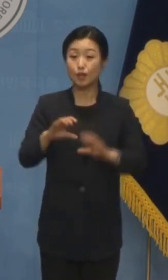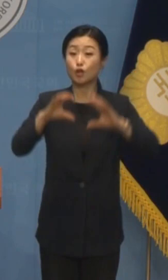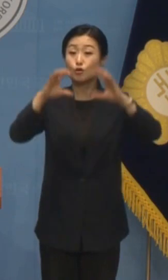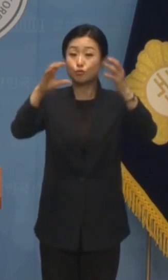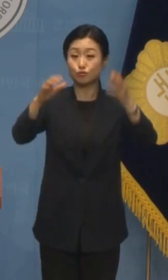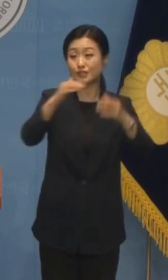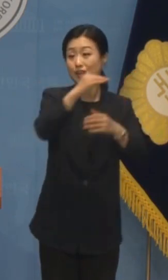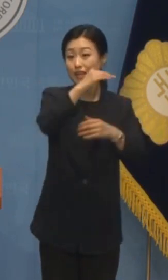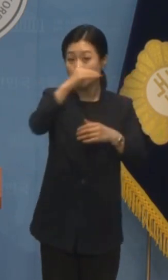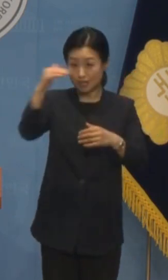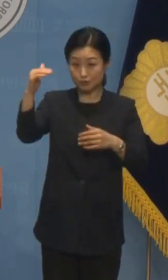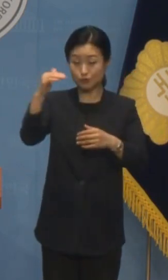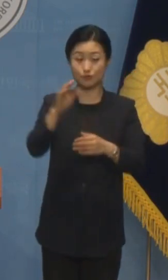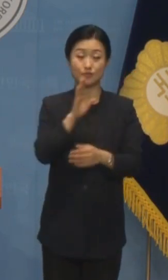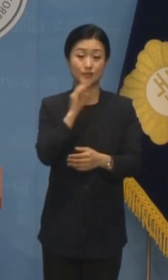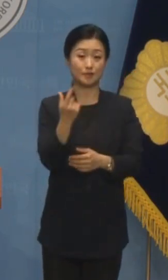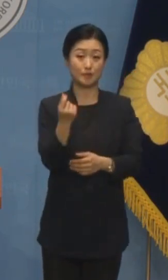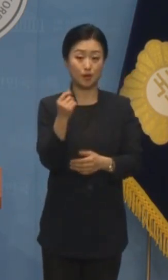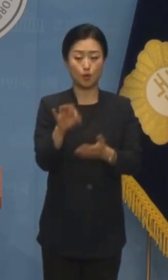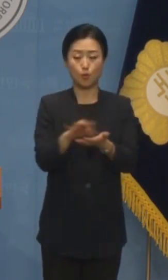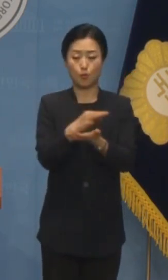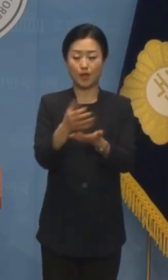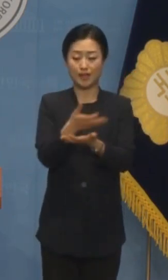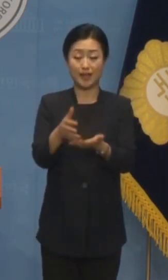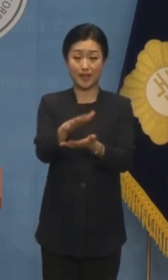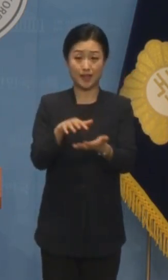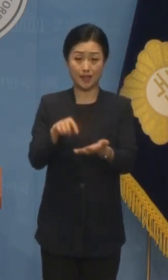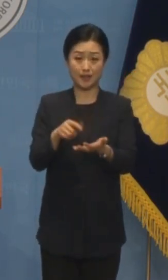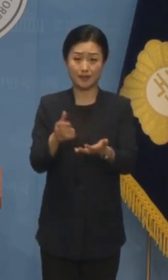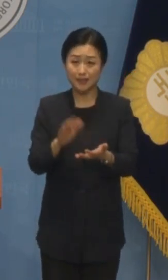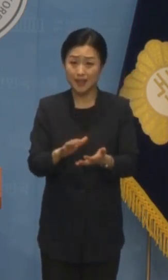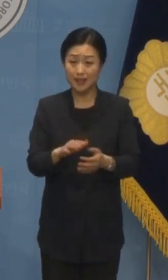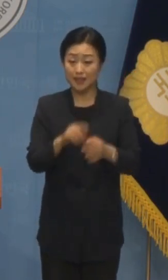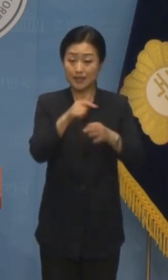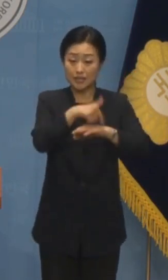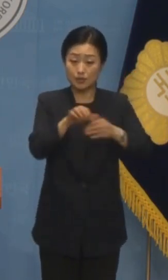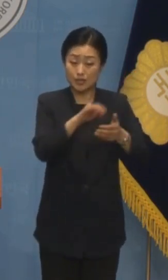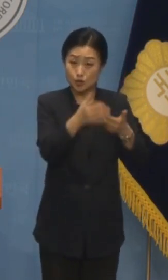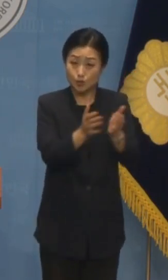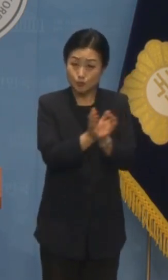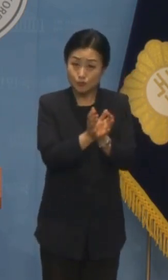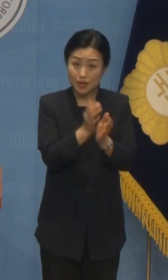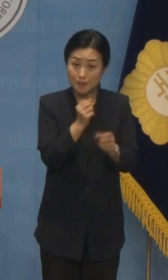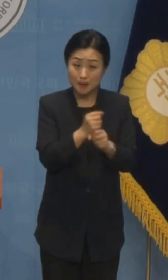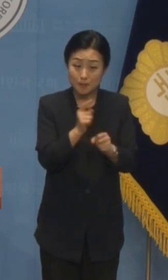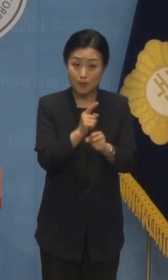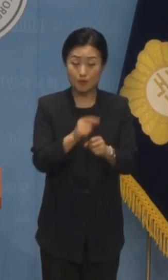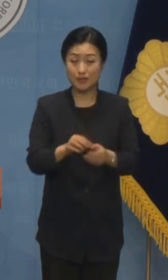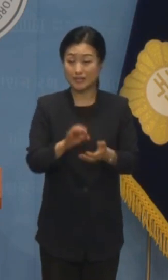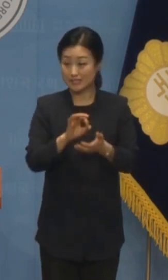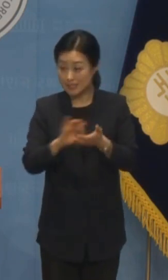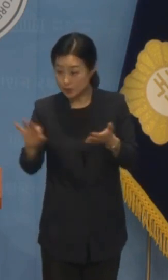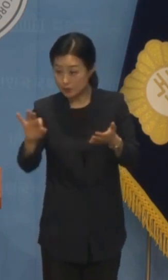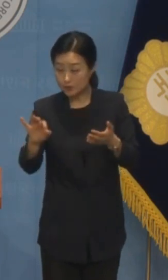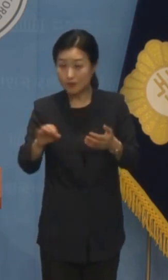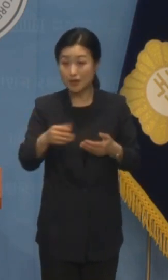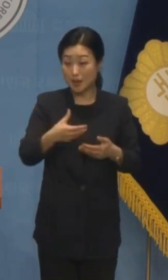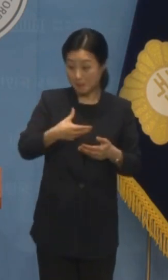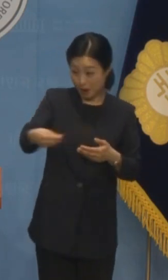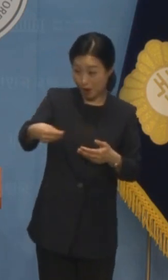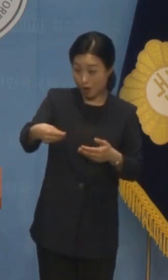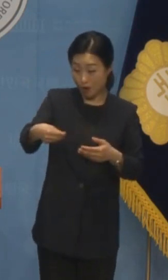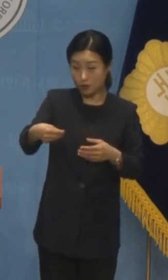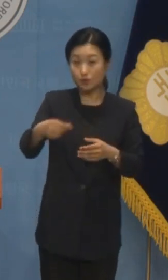국제적으로 통용되는 발생주의 회계 개념입니다. 그런데 기재부가 발명한 총지출 개념은 정부가 빌려주는